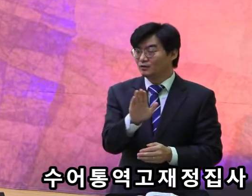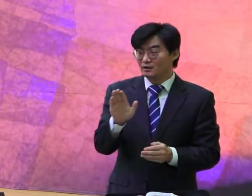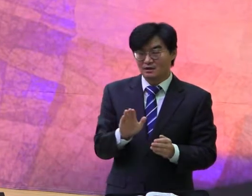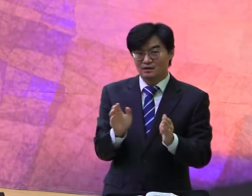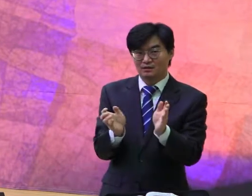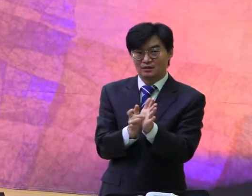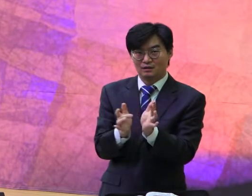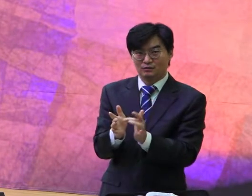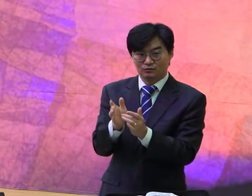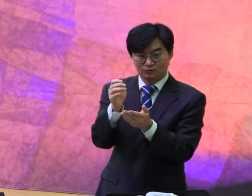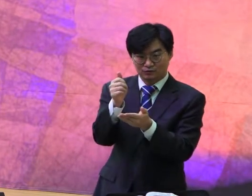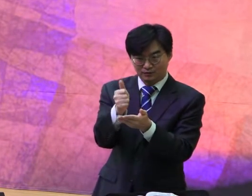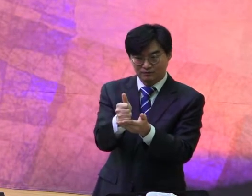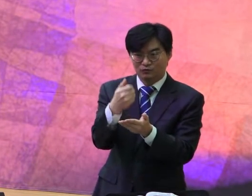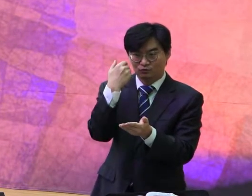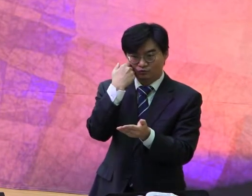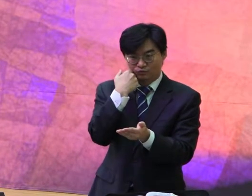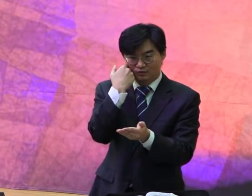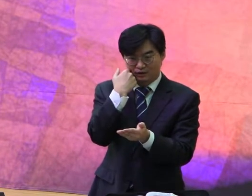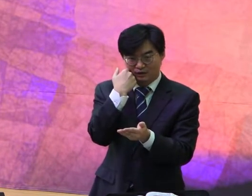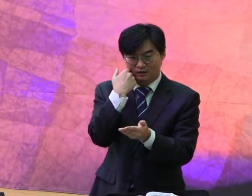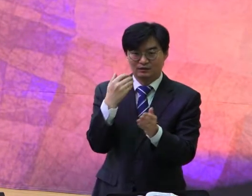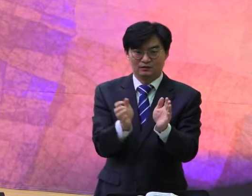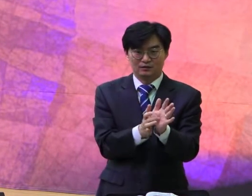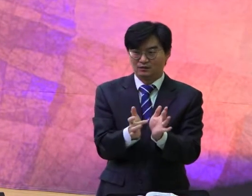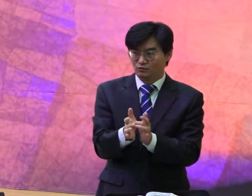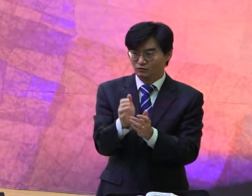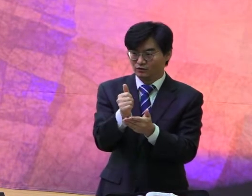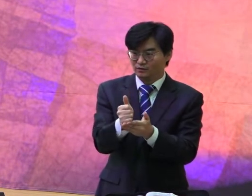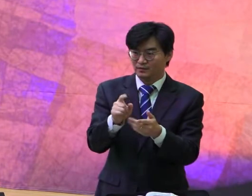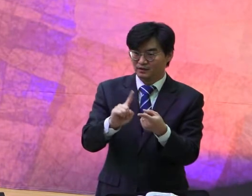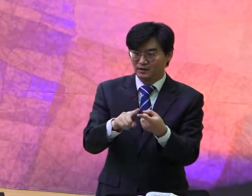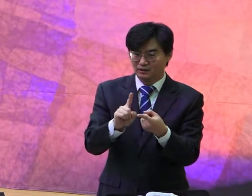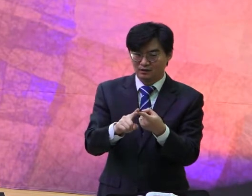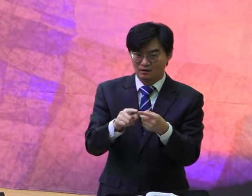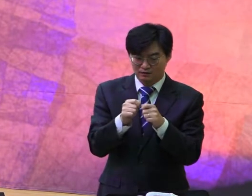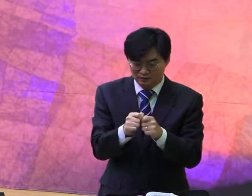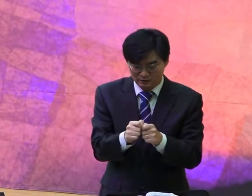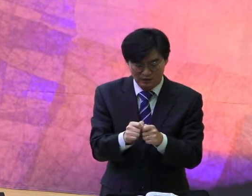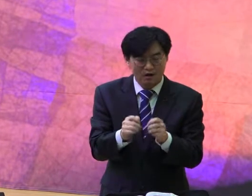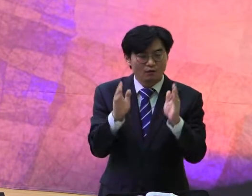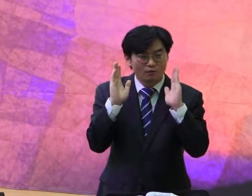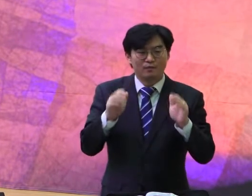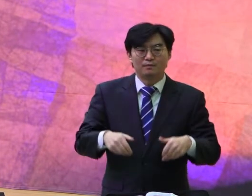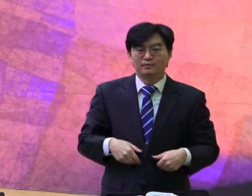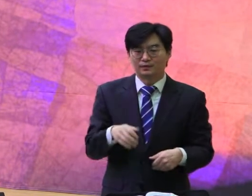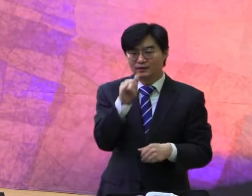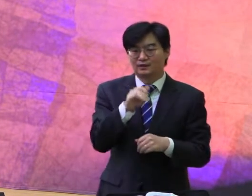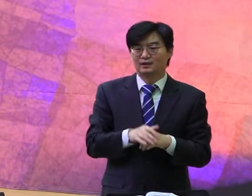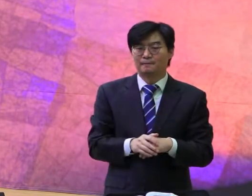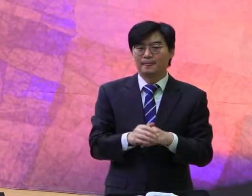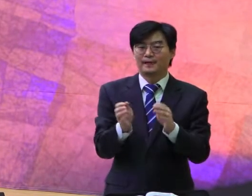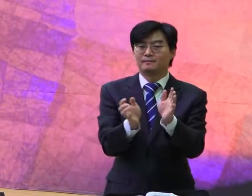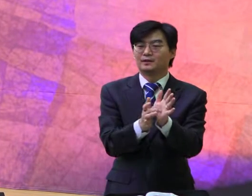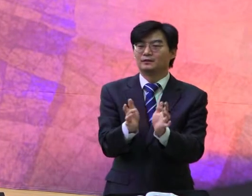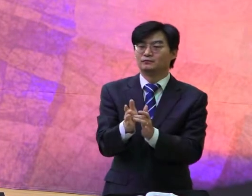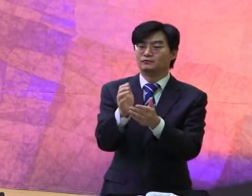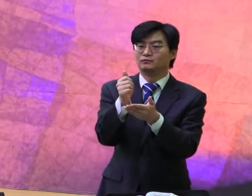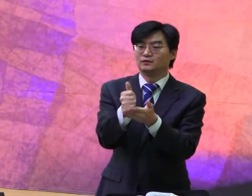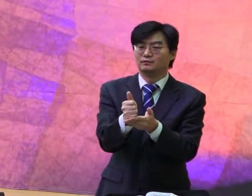예수님이 내게 어떤 분입니까? 예수님이 질문도 하셨죠. 너희는 나를 누구라 하느냐 하신 것처럼 우리는 예수님을 어떤 분으로 이해하는가가